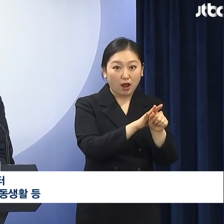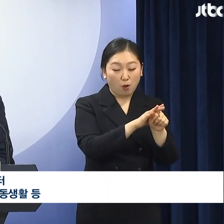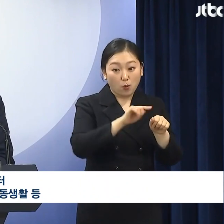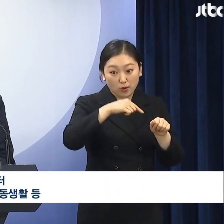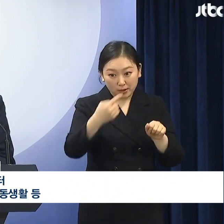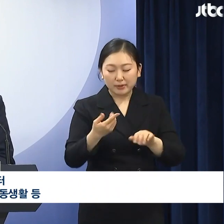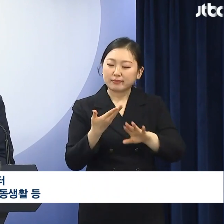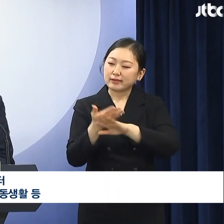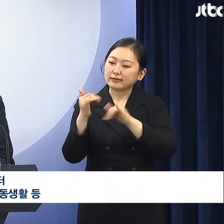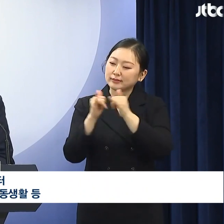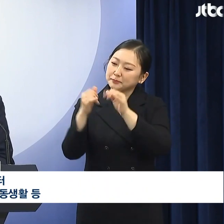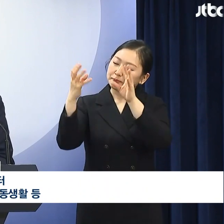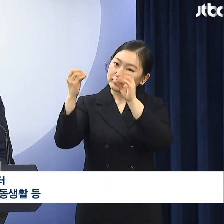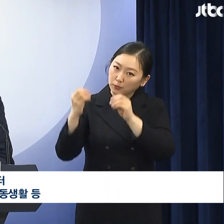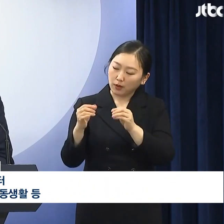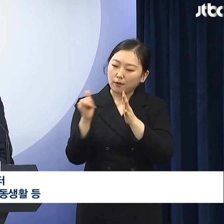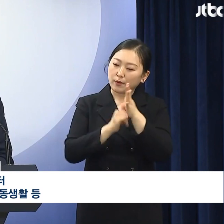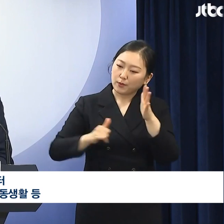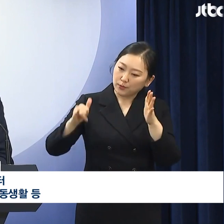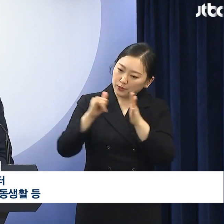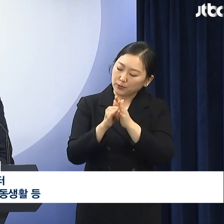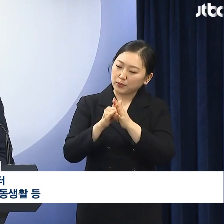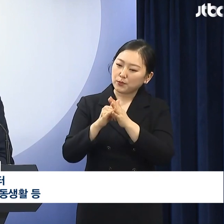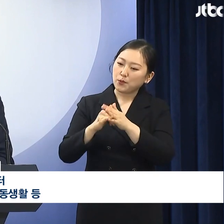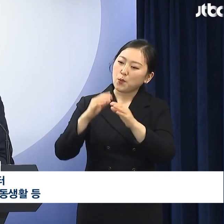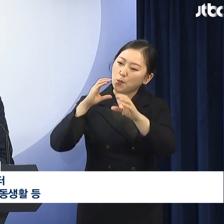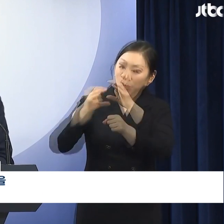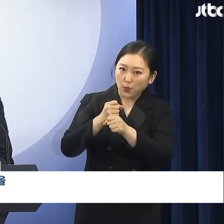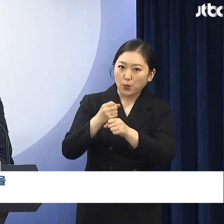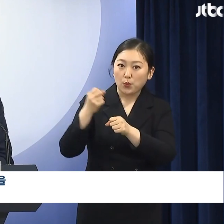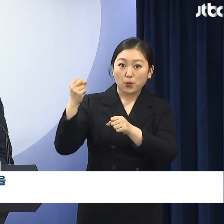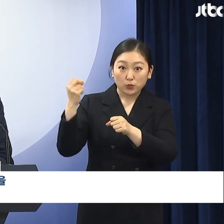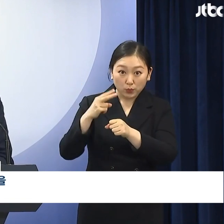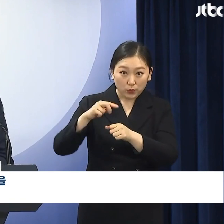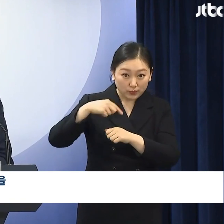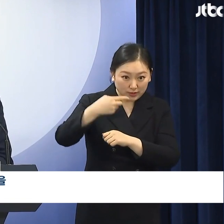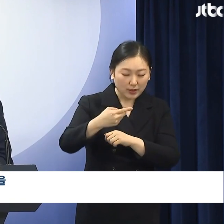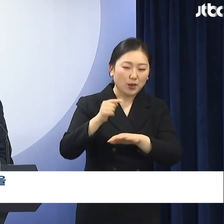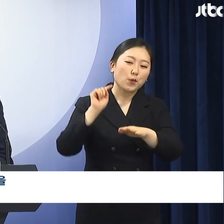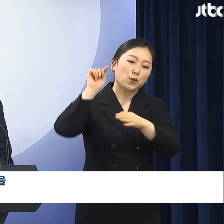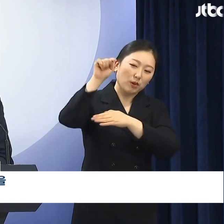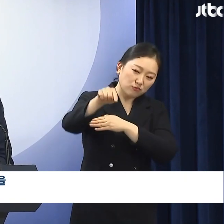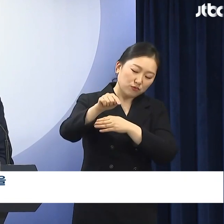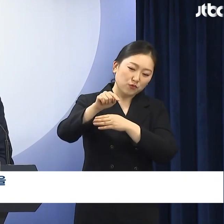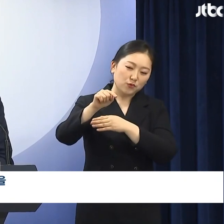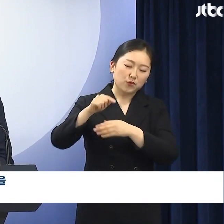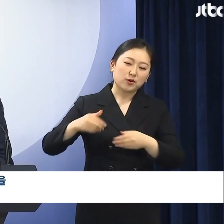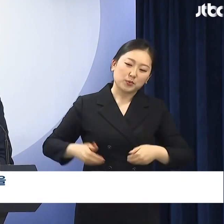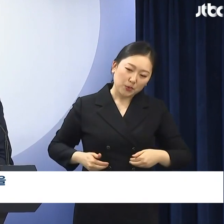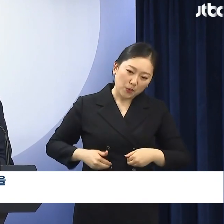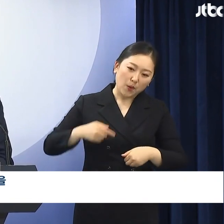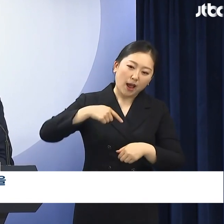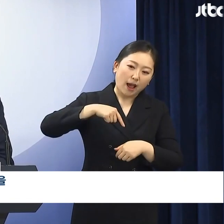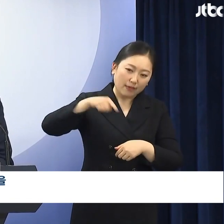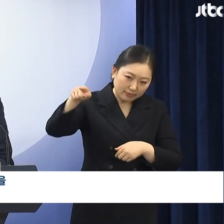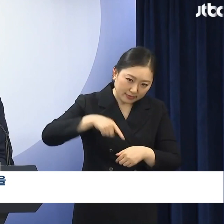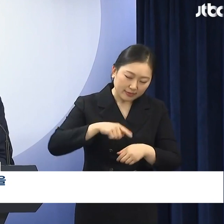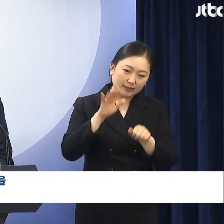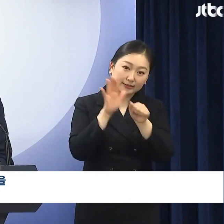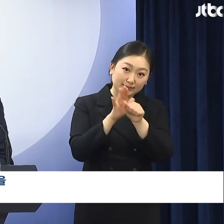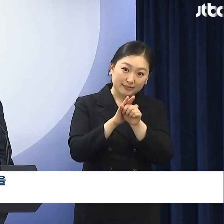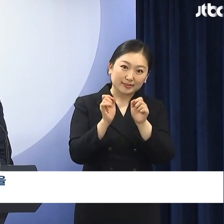대화하기 가족관계 회복 공동생활 등 단계적 외부 외출 확대와 소통 기술 습득을